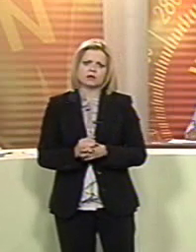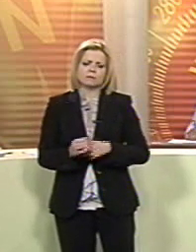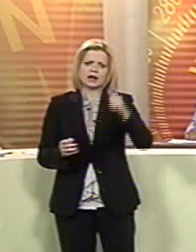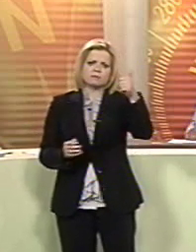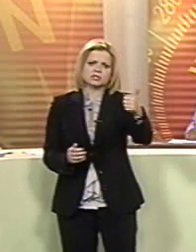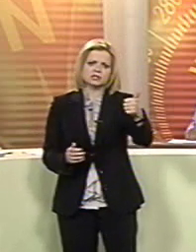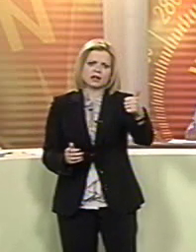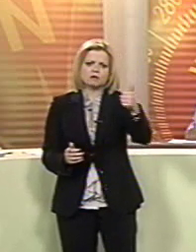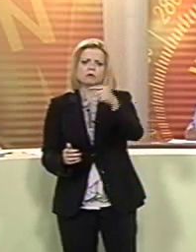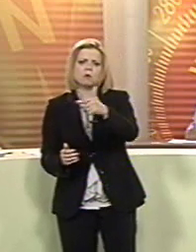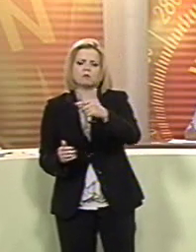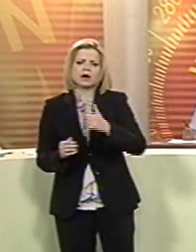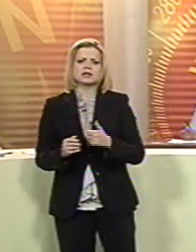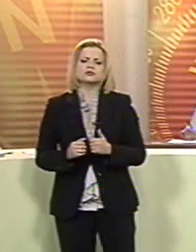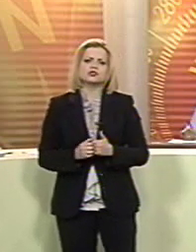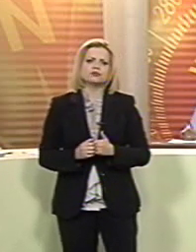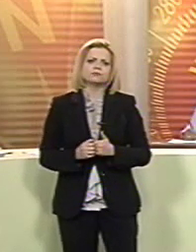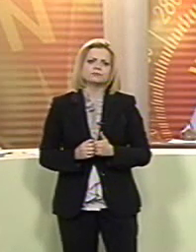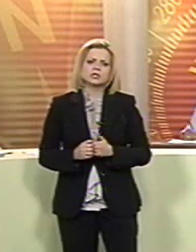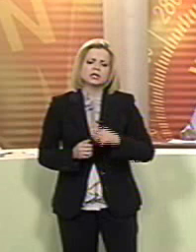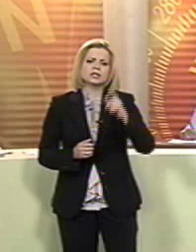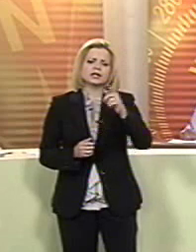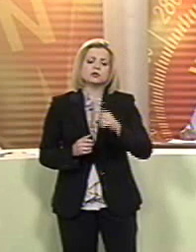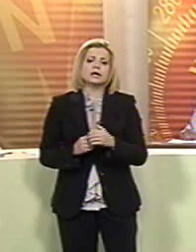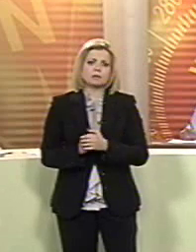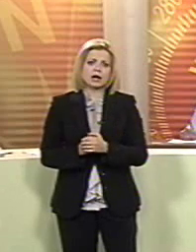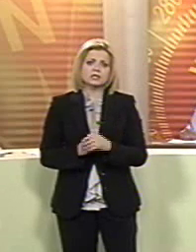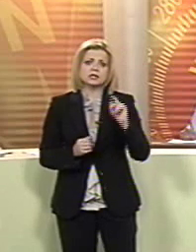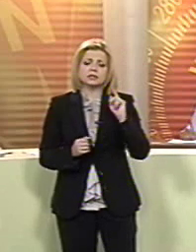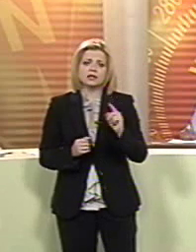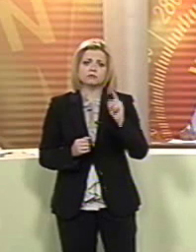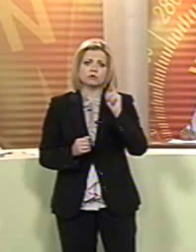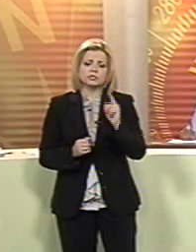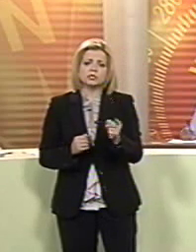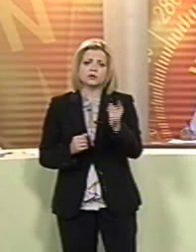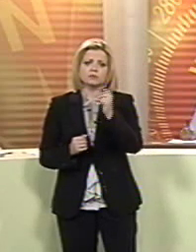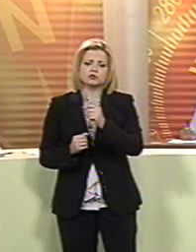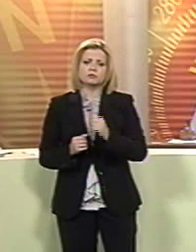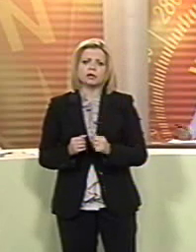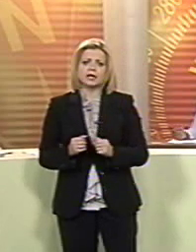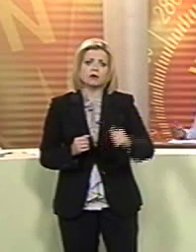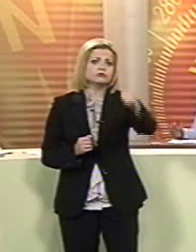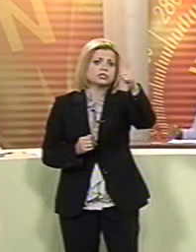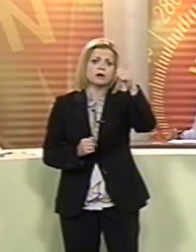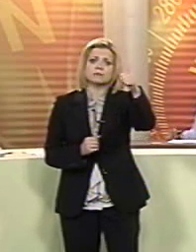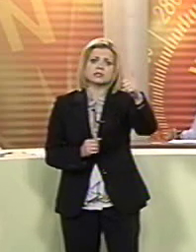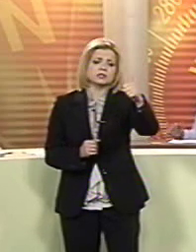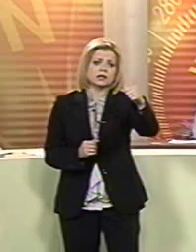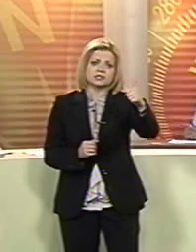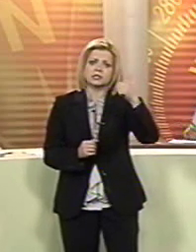para representá-lo ou para assisti-lo. E daí que o incapaz ele tem um domicílio que é imposto por lei, é o do seu representante, se ele